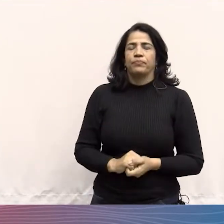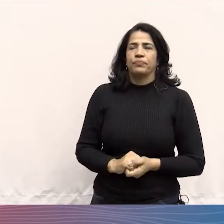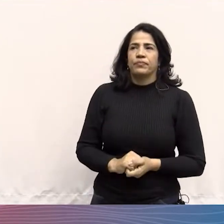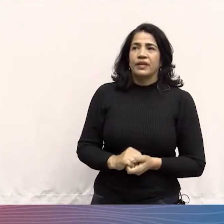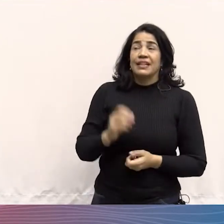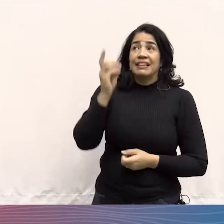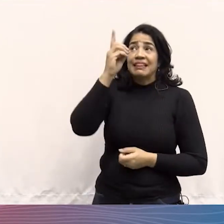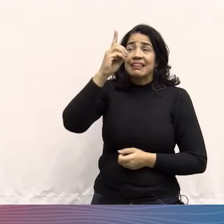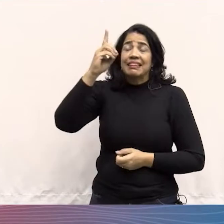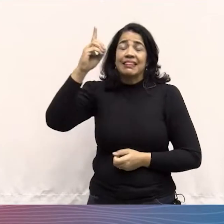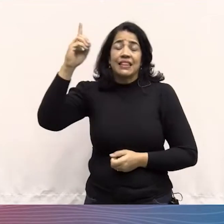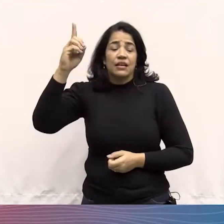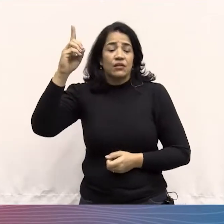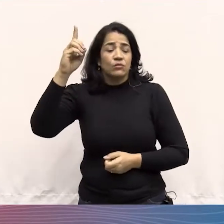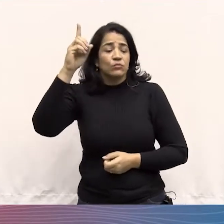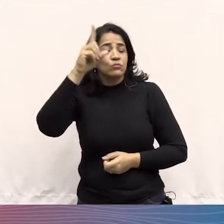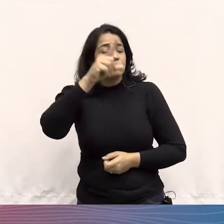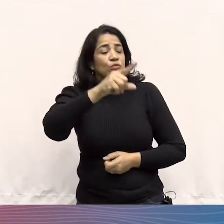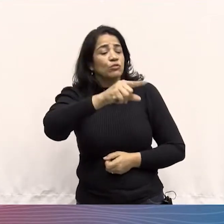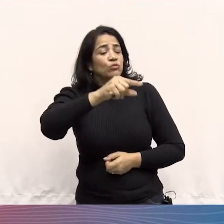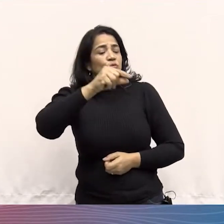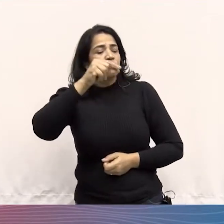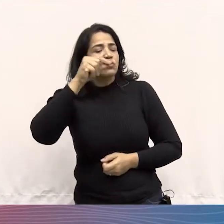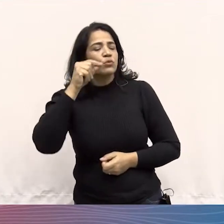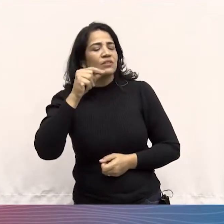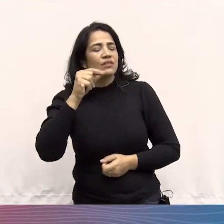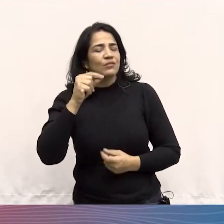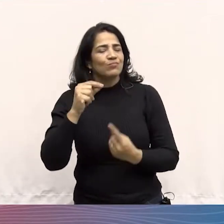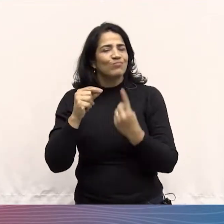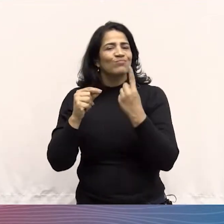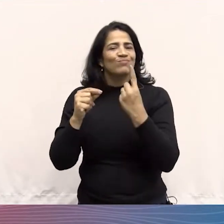finalmente chamou uma pessoa.